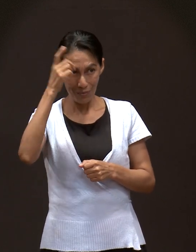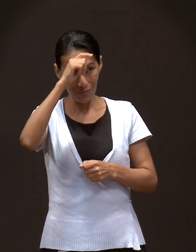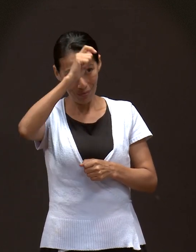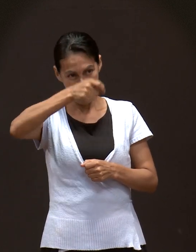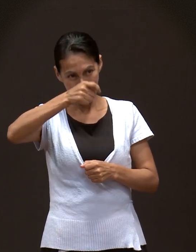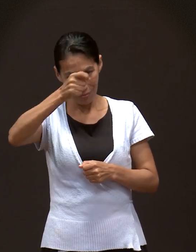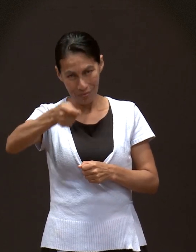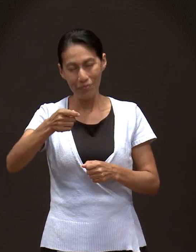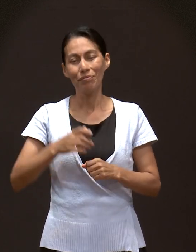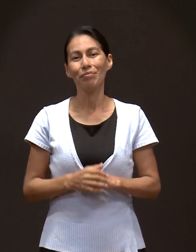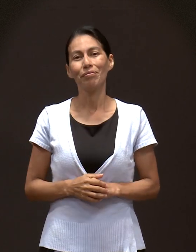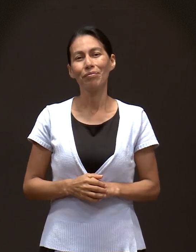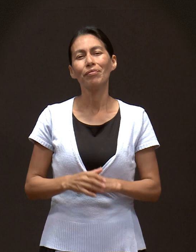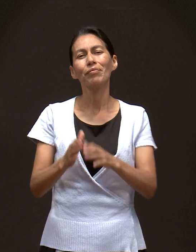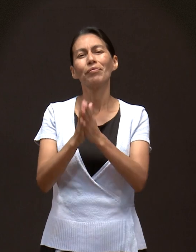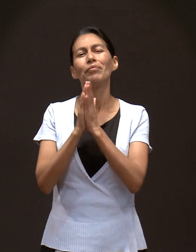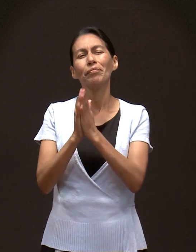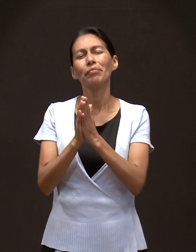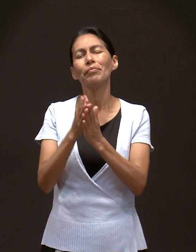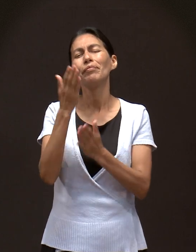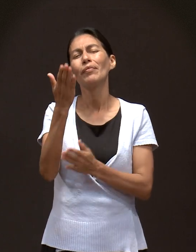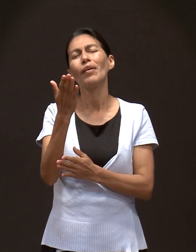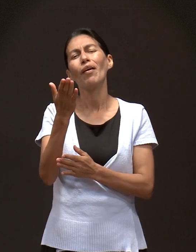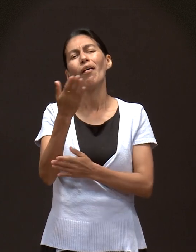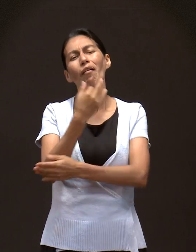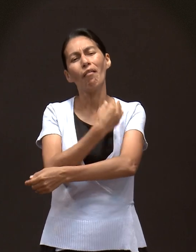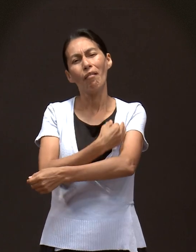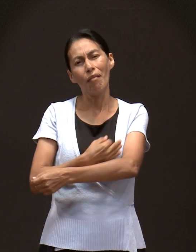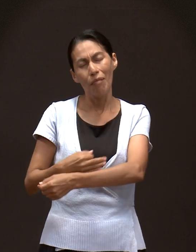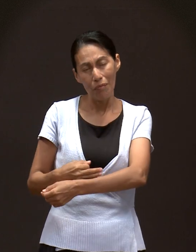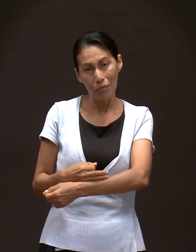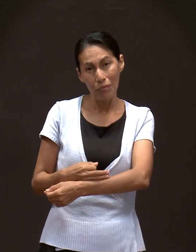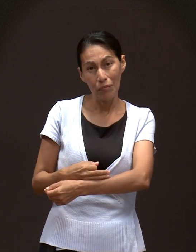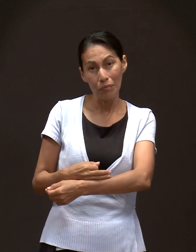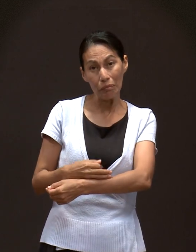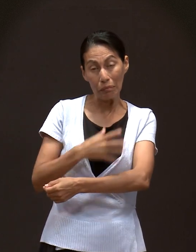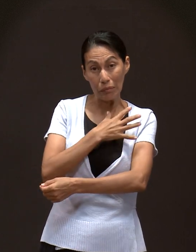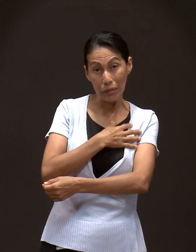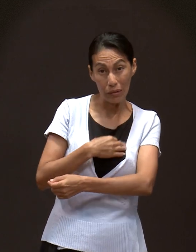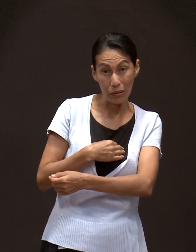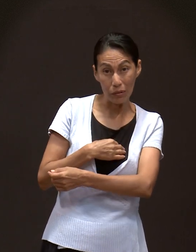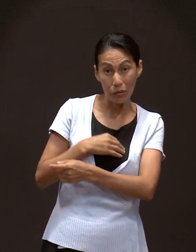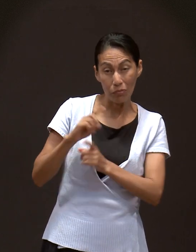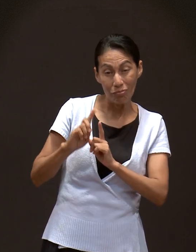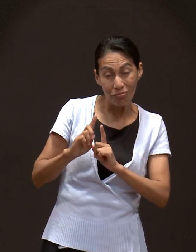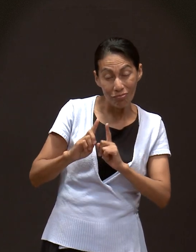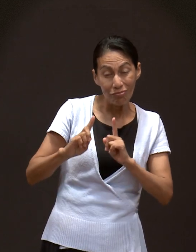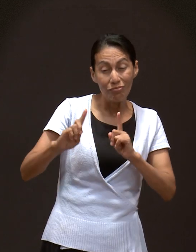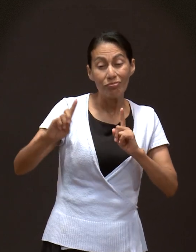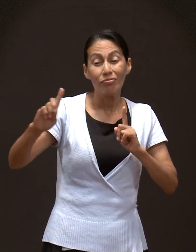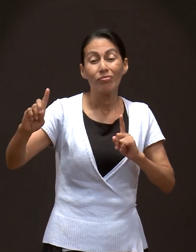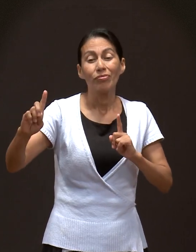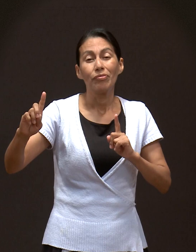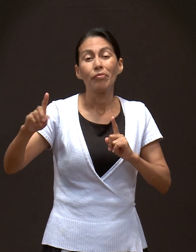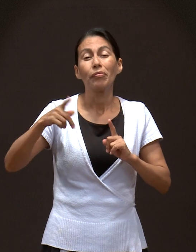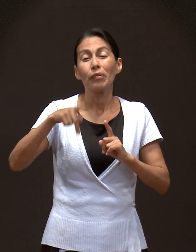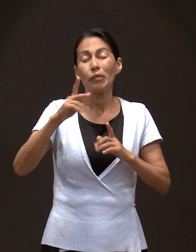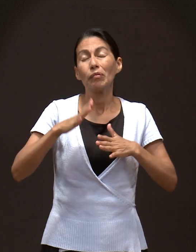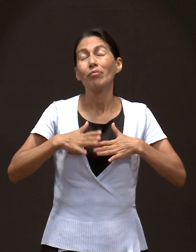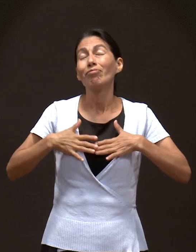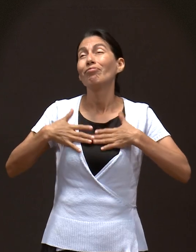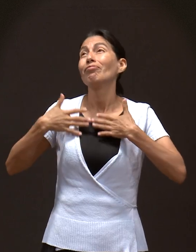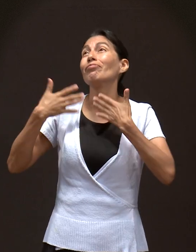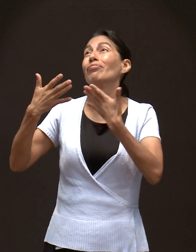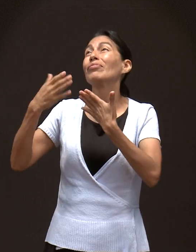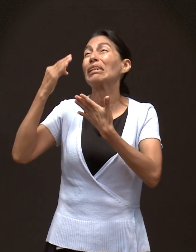Dios les bendiga grandemente. Amén. Pido de su oración por mi familia. Mis hijos no están en los caminos de nuestro Dios,